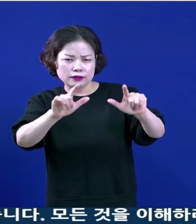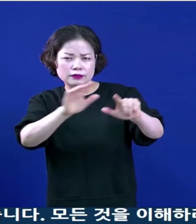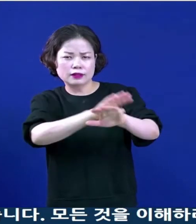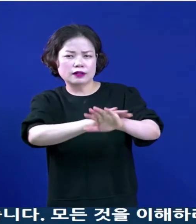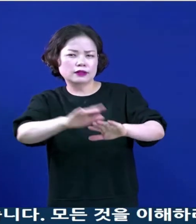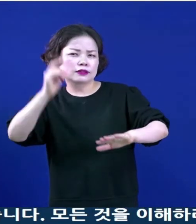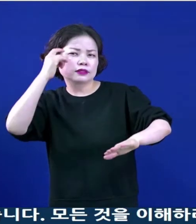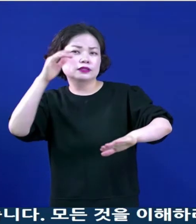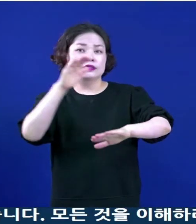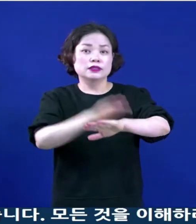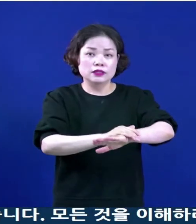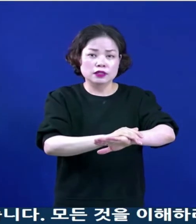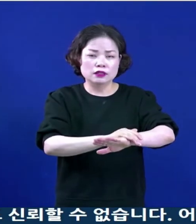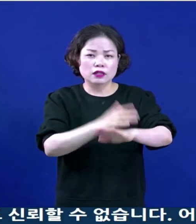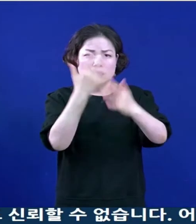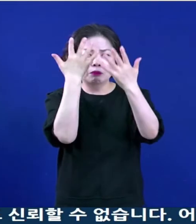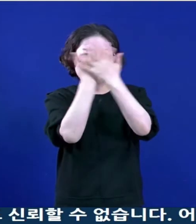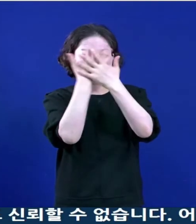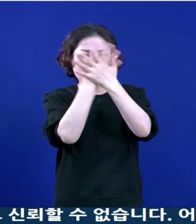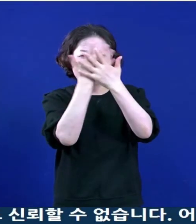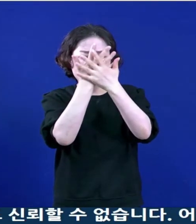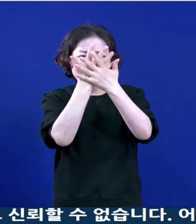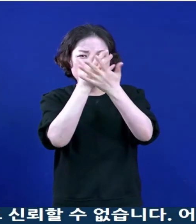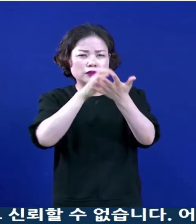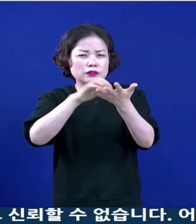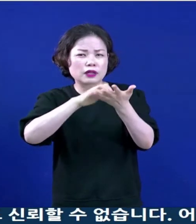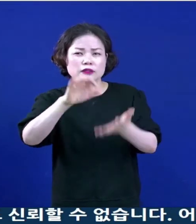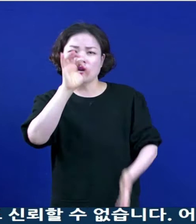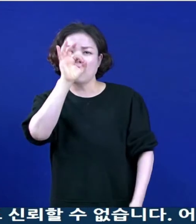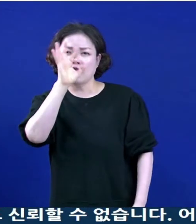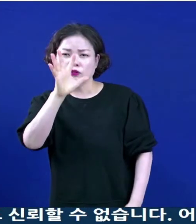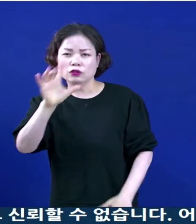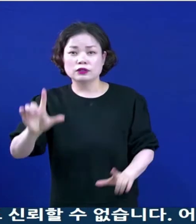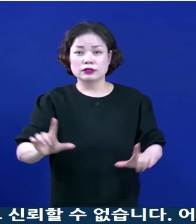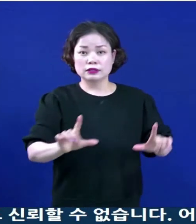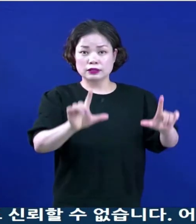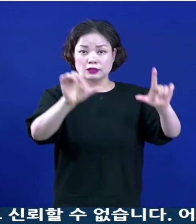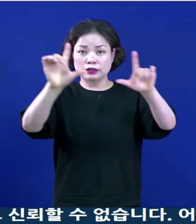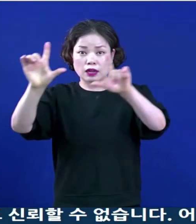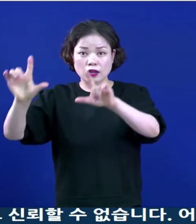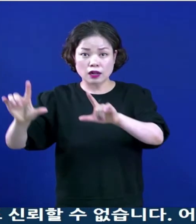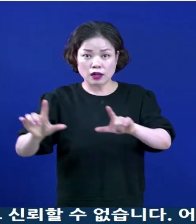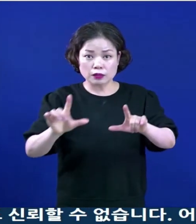하나가 불확실하고 측량할 수 없는 상황을 살아가면서도